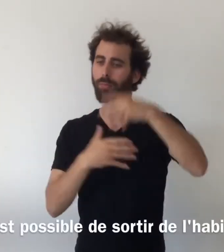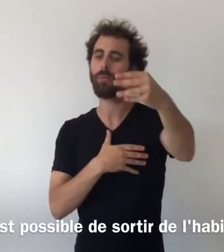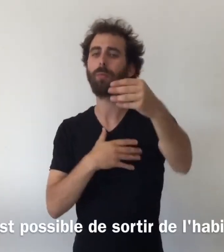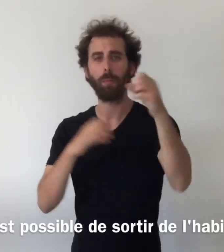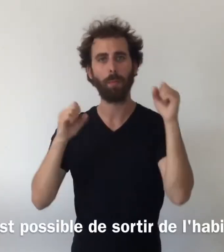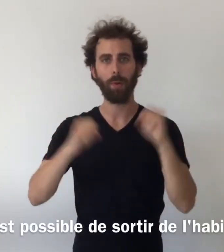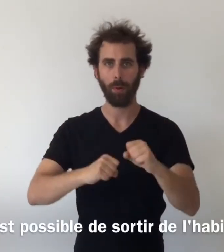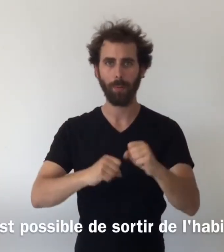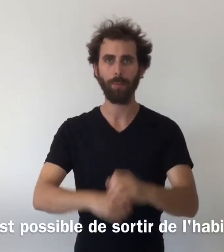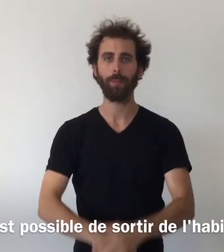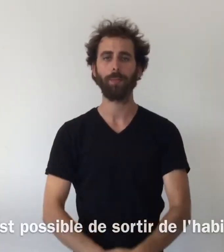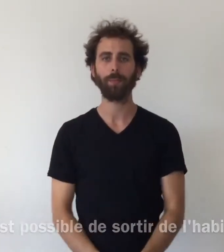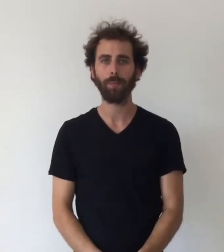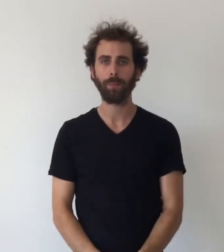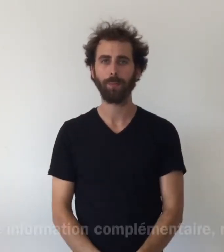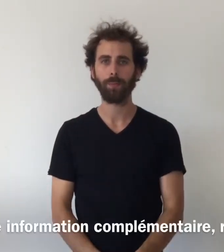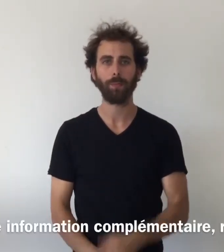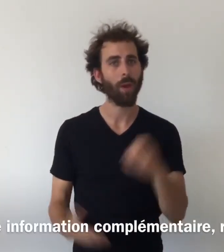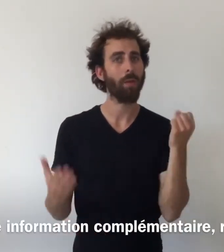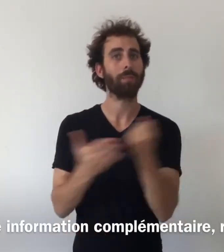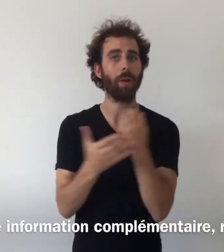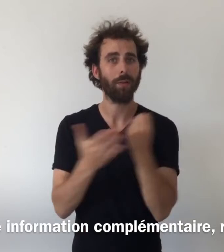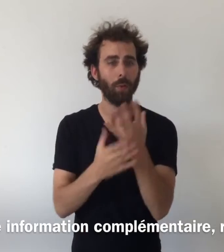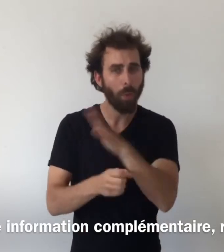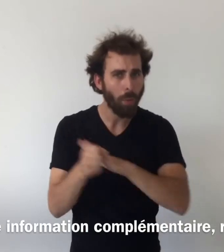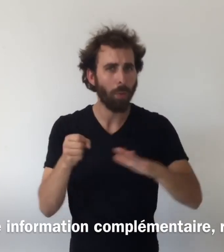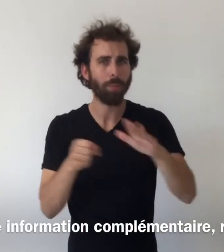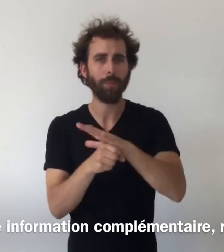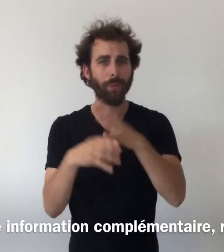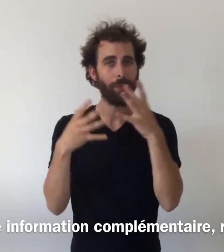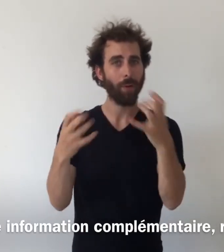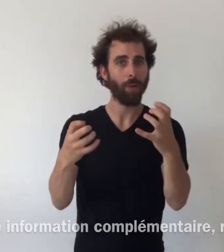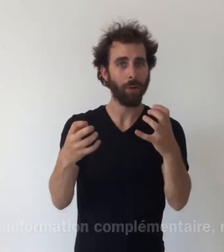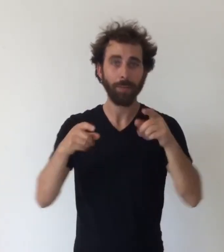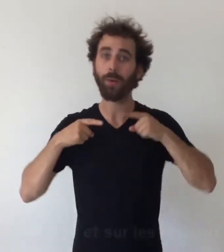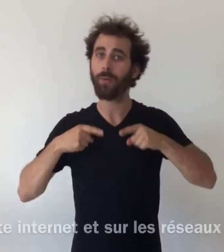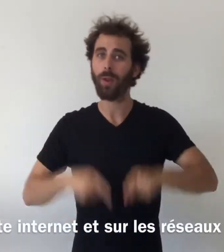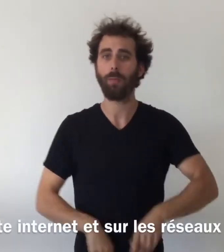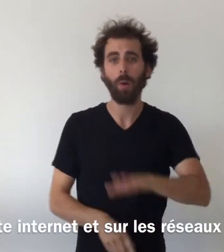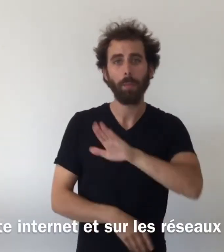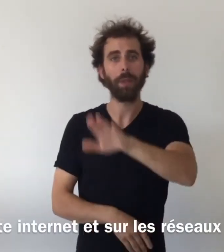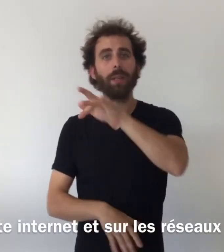de sortir de l'habitation. Pour toute information complémentaire,